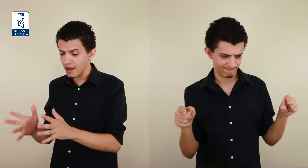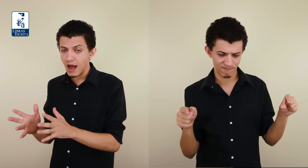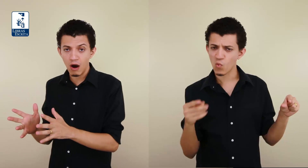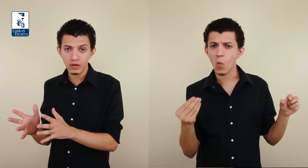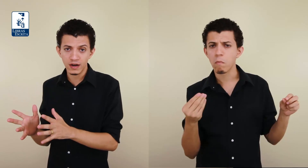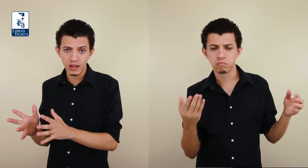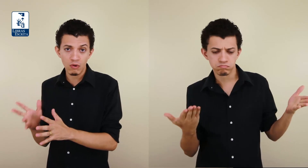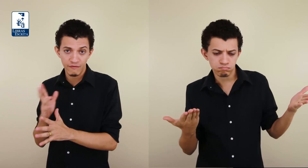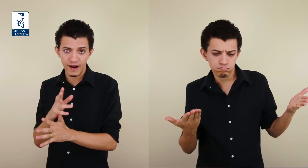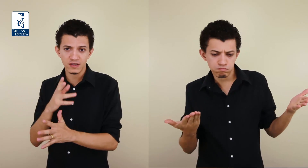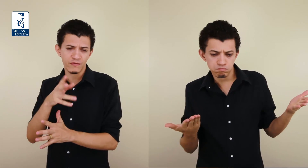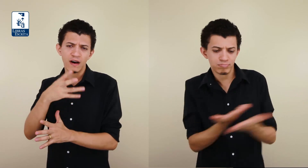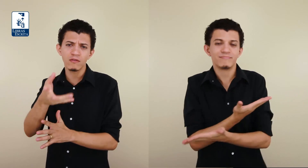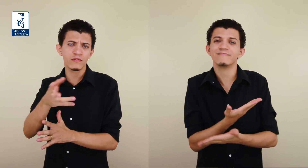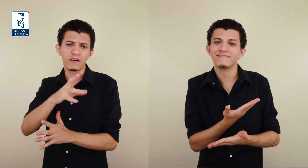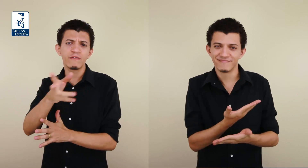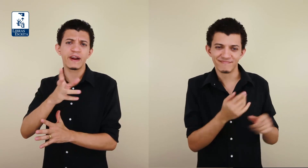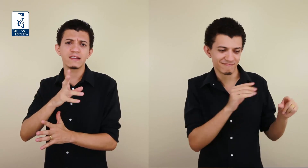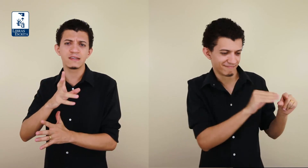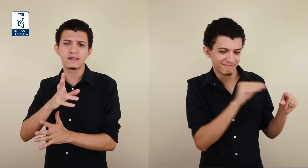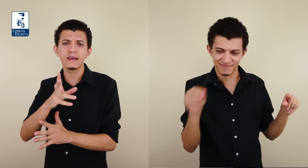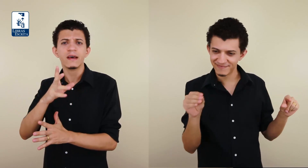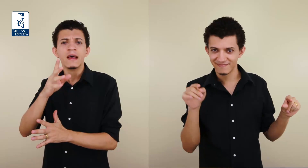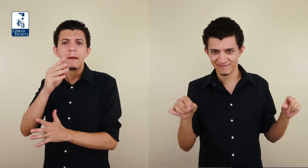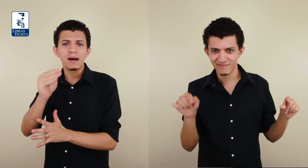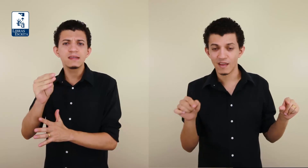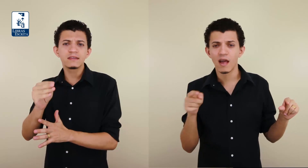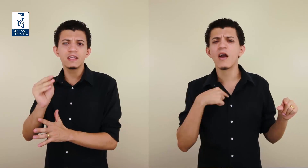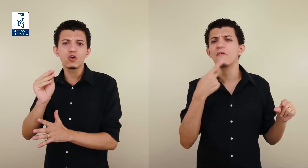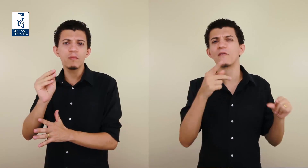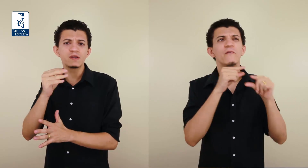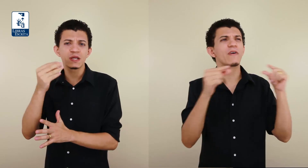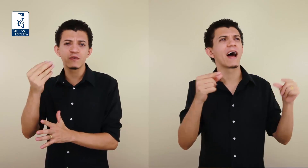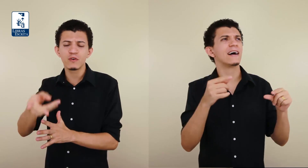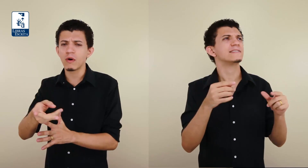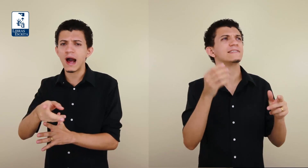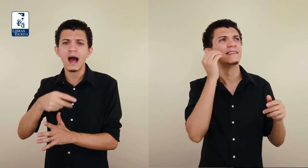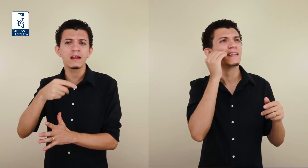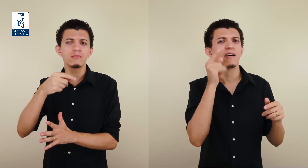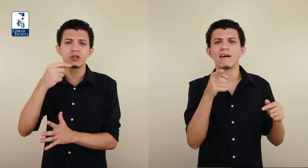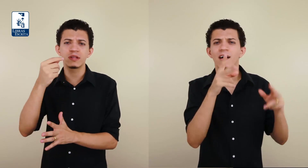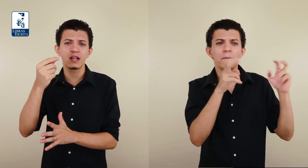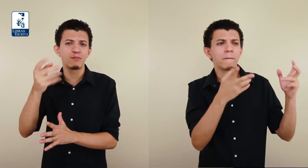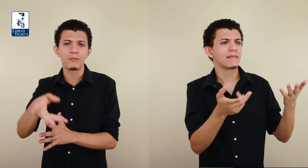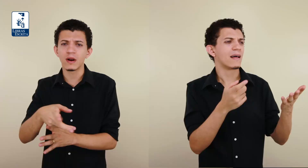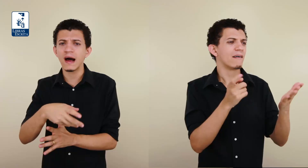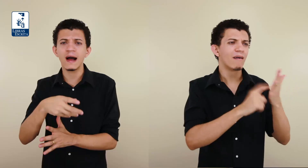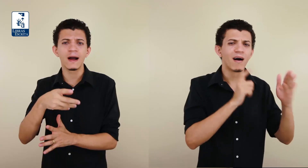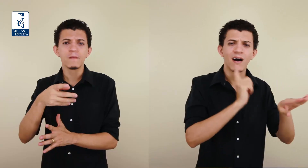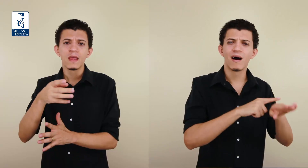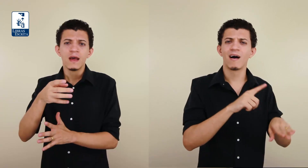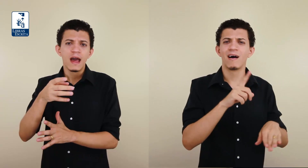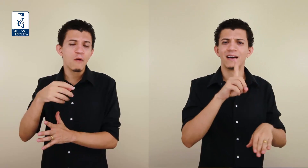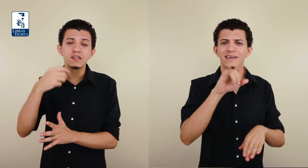a outra língua, uma frase, estou falando frase assim, mas entenda como uma expressão figurada, um ditado popular, uma